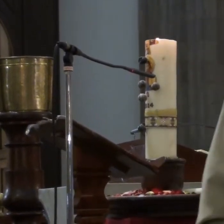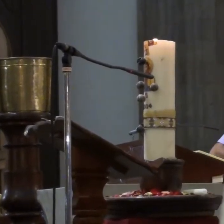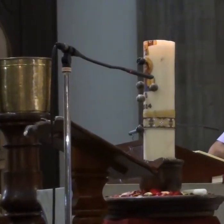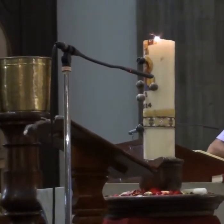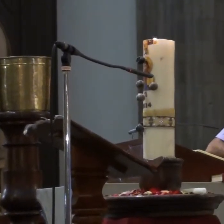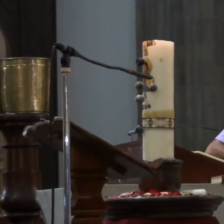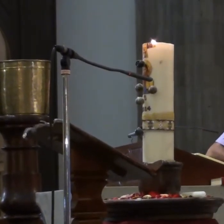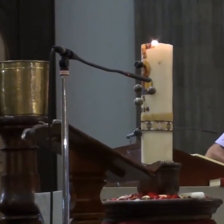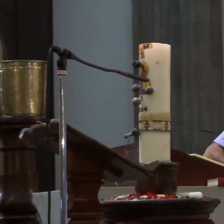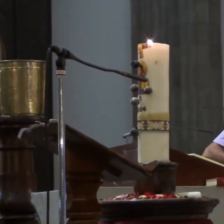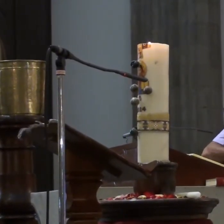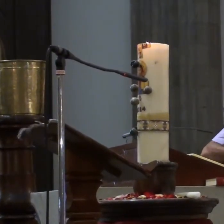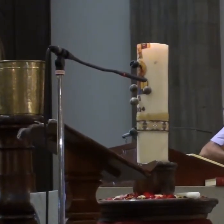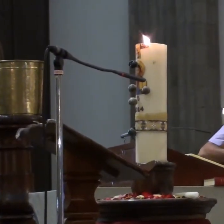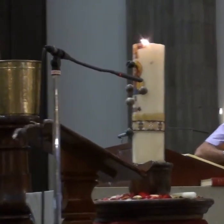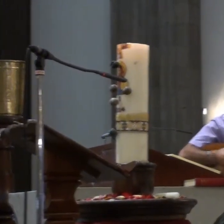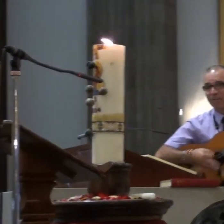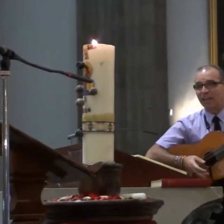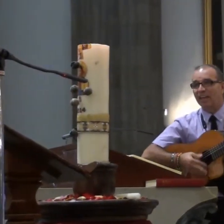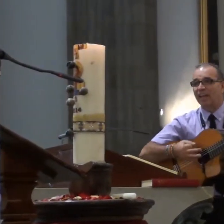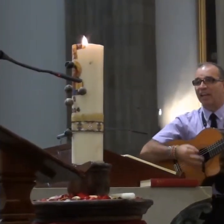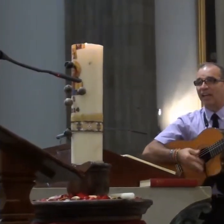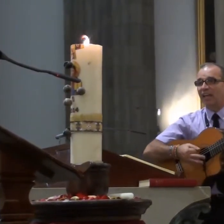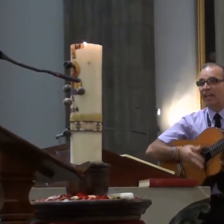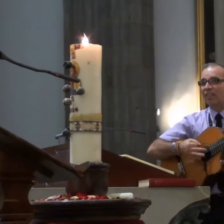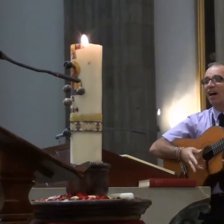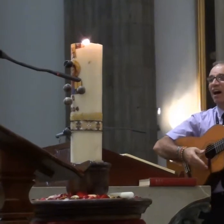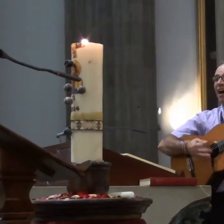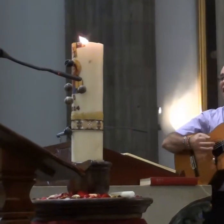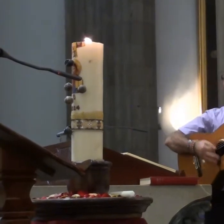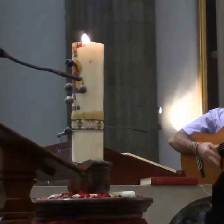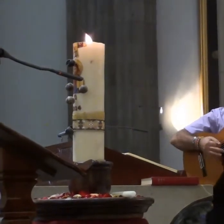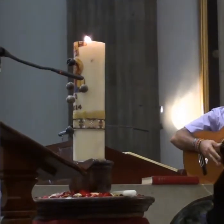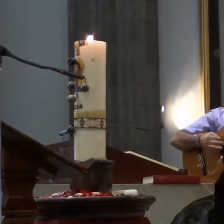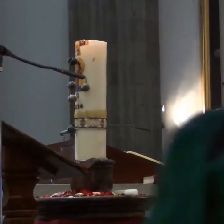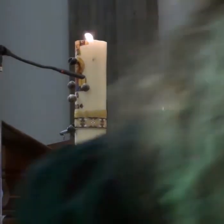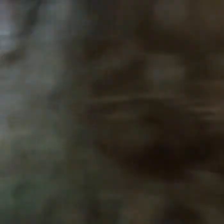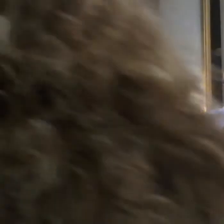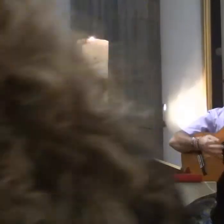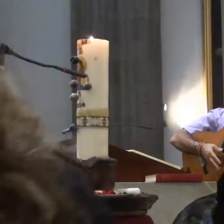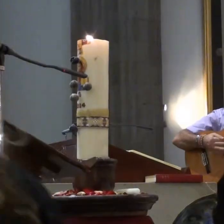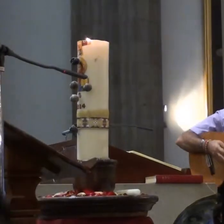mientras recorres la vida